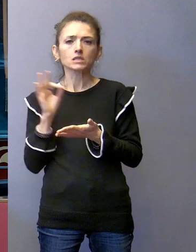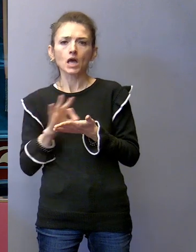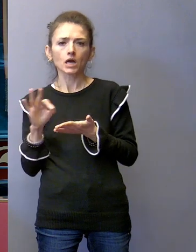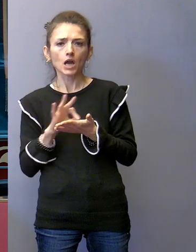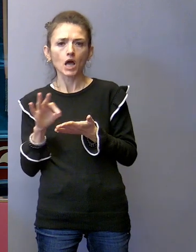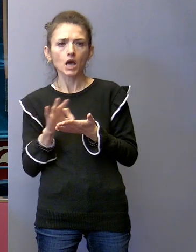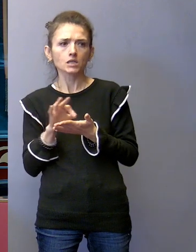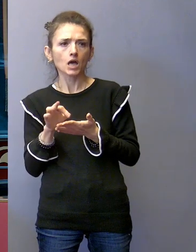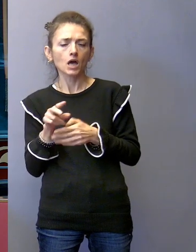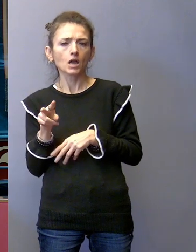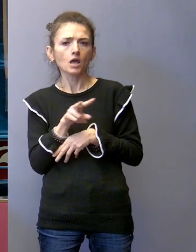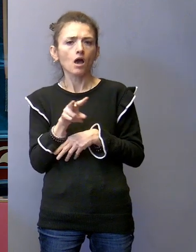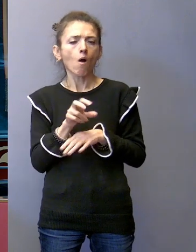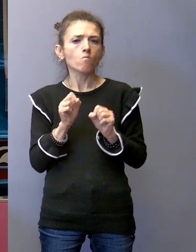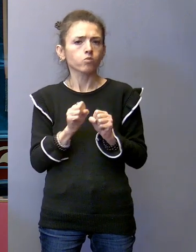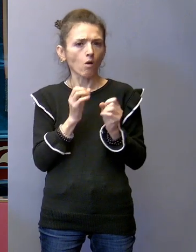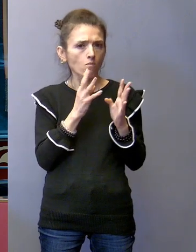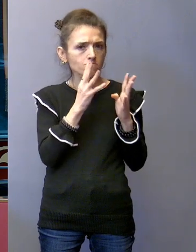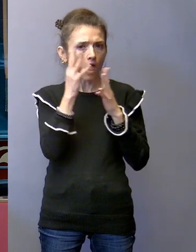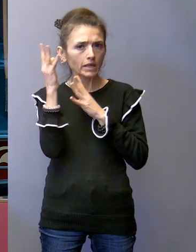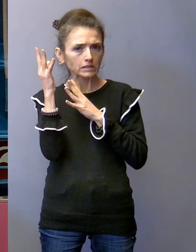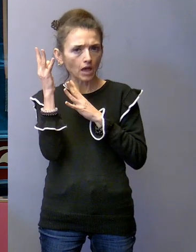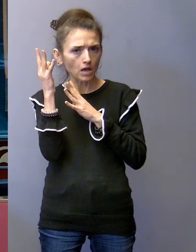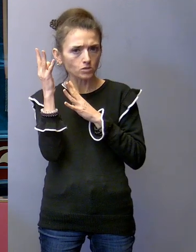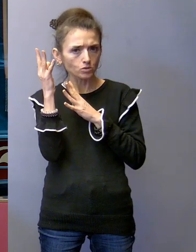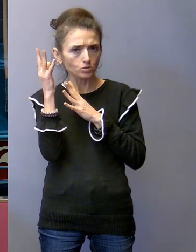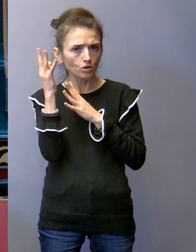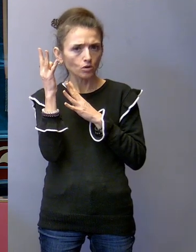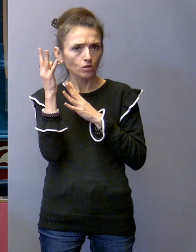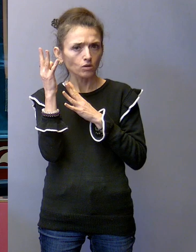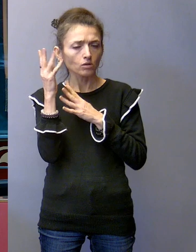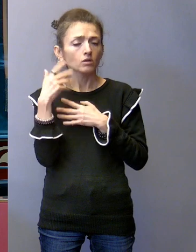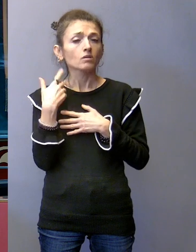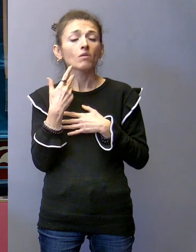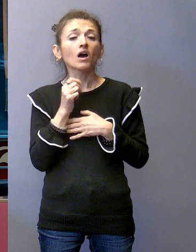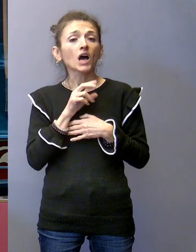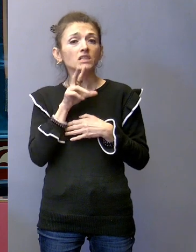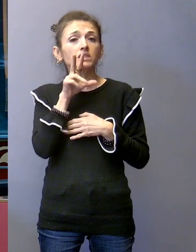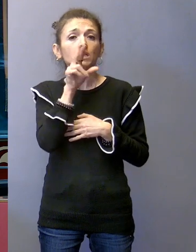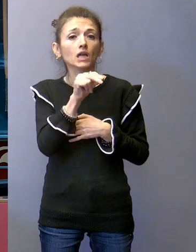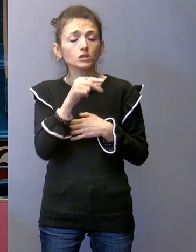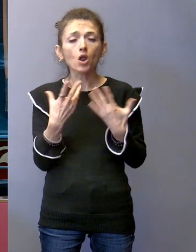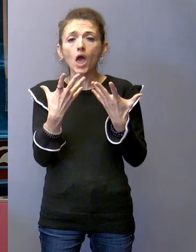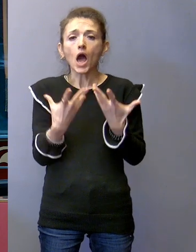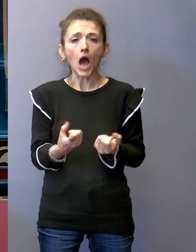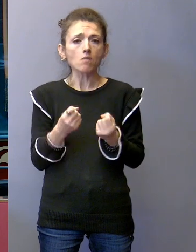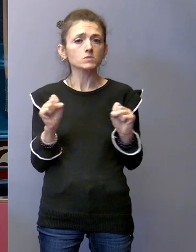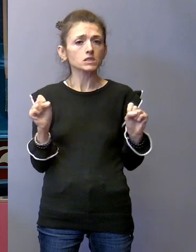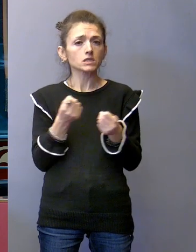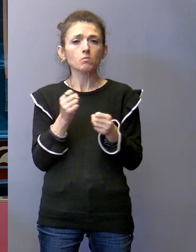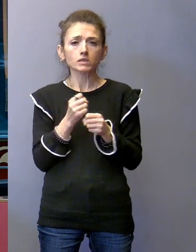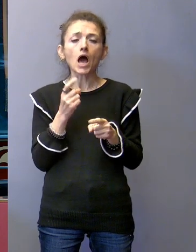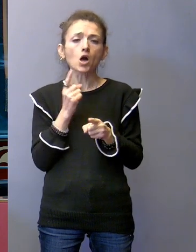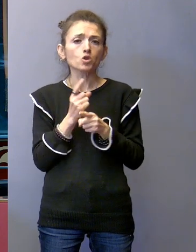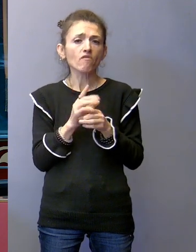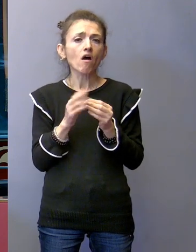In effetti no ma in effetti In effetti il no la dichiarazione di inammissibilità dinammissibilità Andava fatta